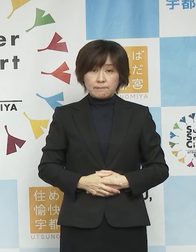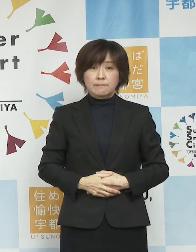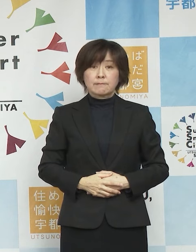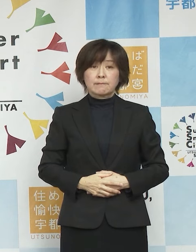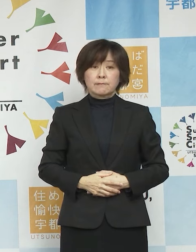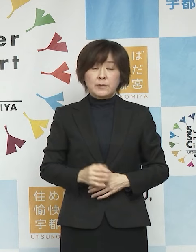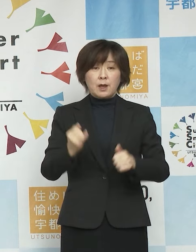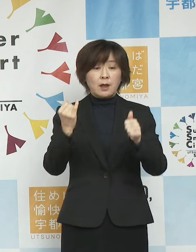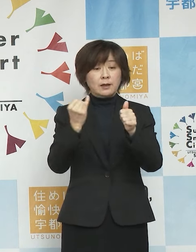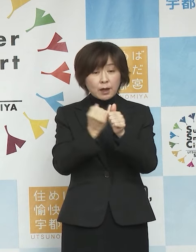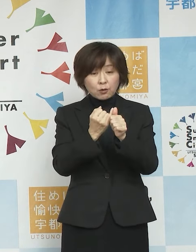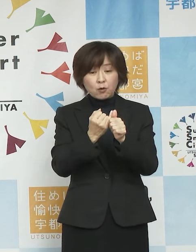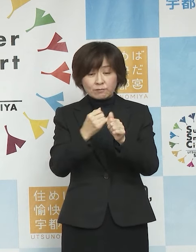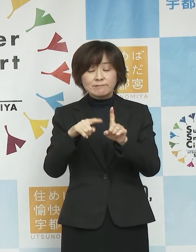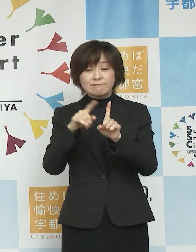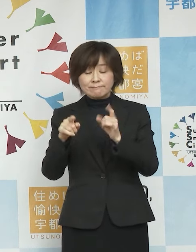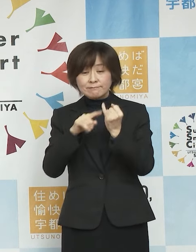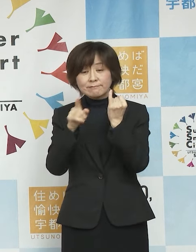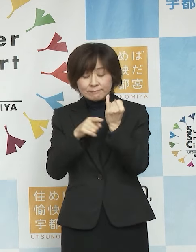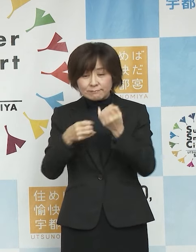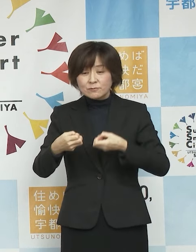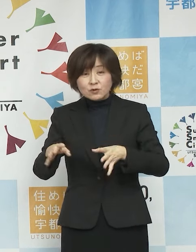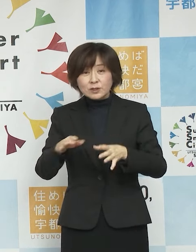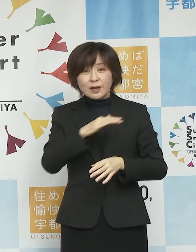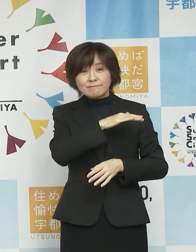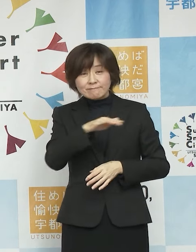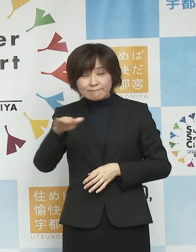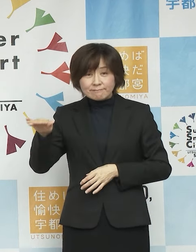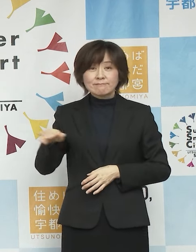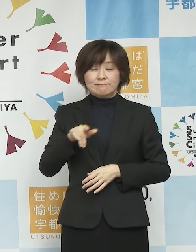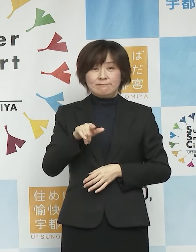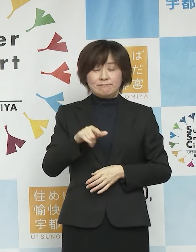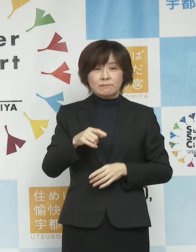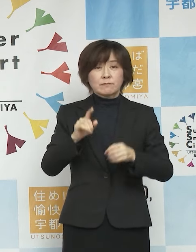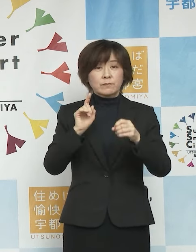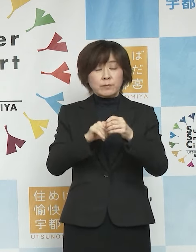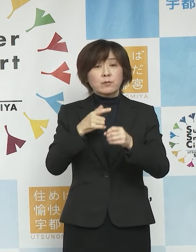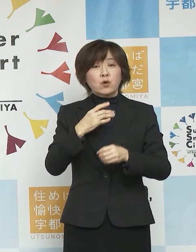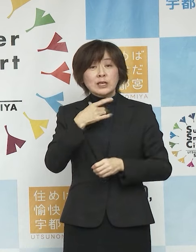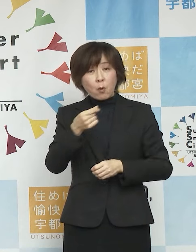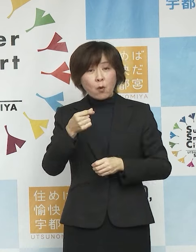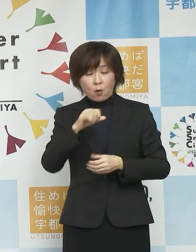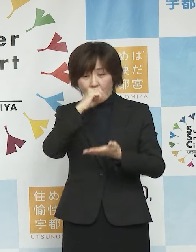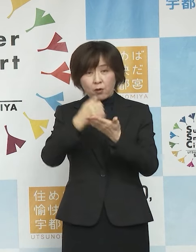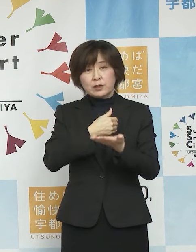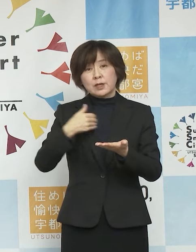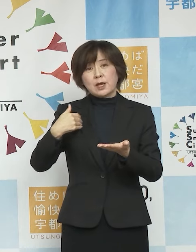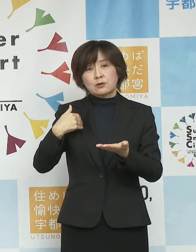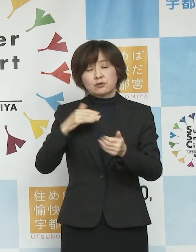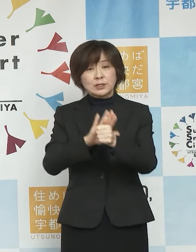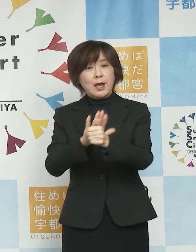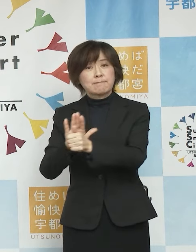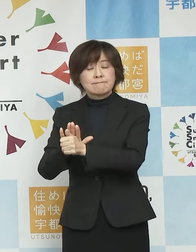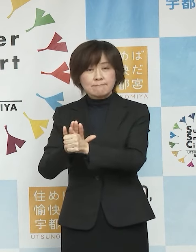また結婚から妊娠出産子育てまでの希望を叶える支援を今まで以上に充実させる